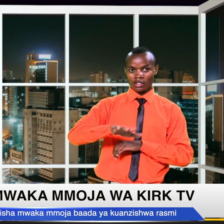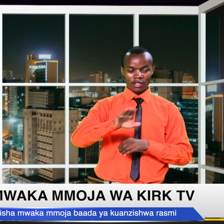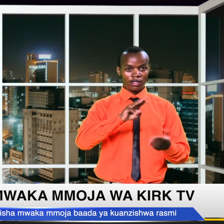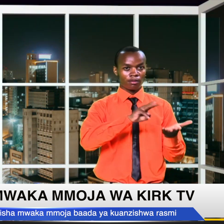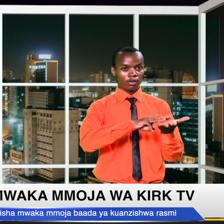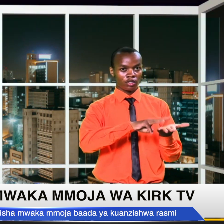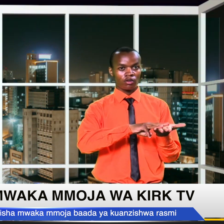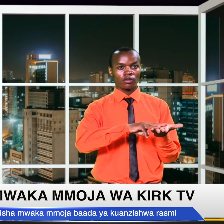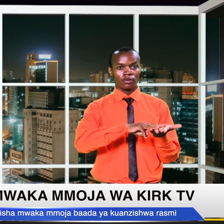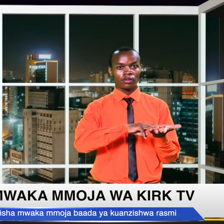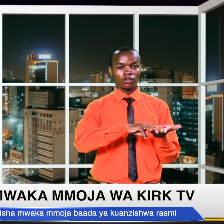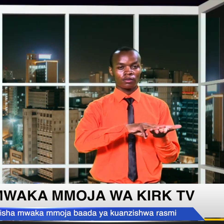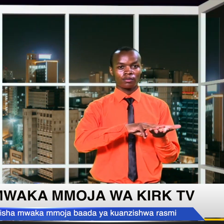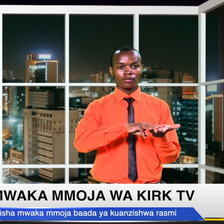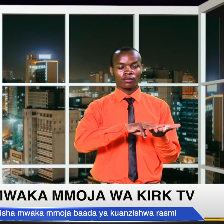Ama